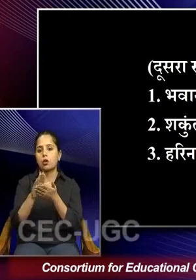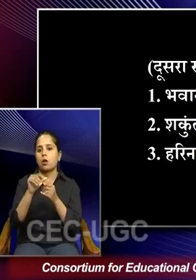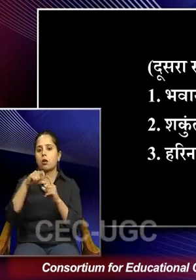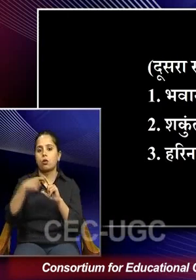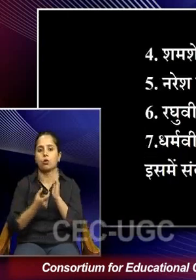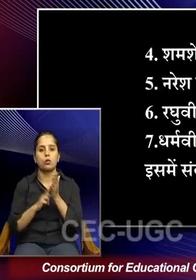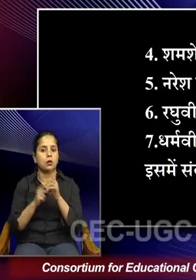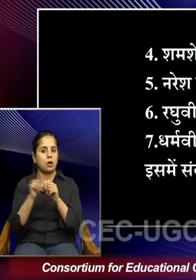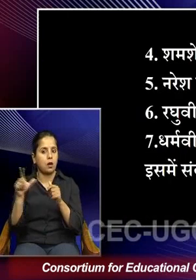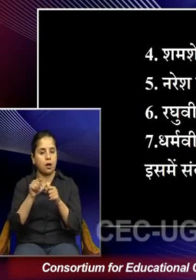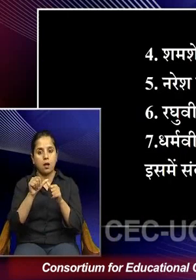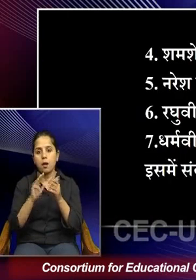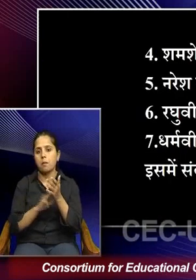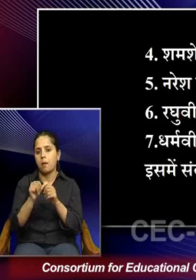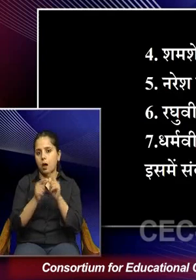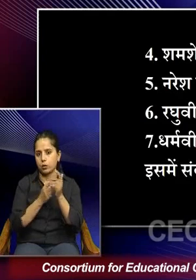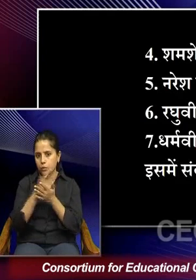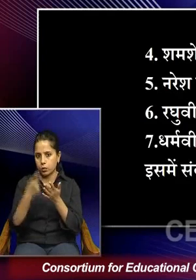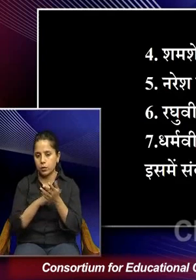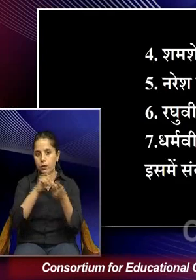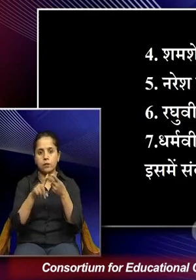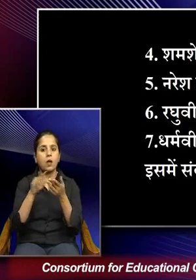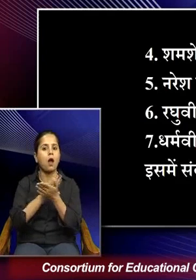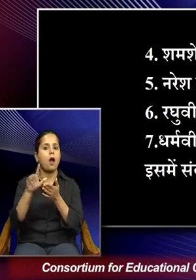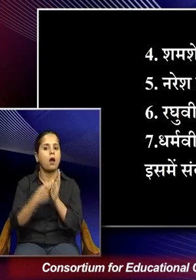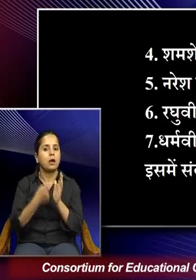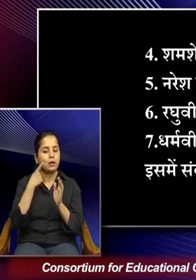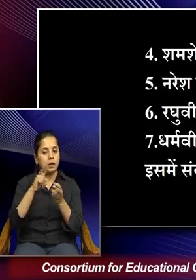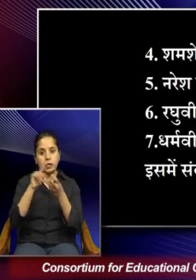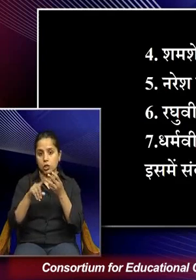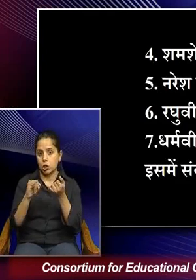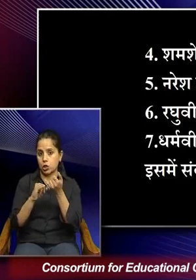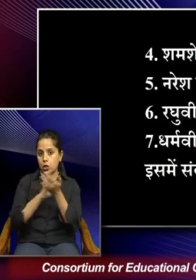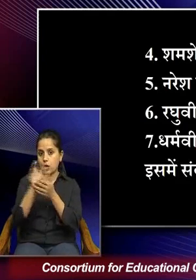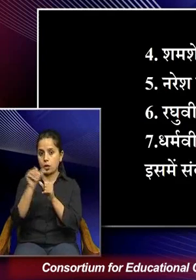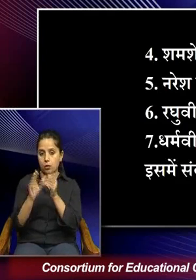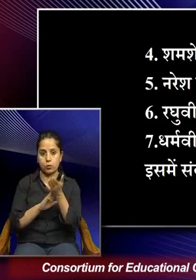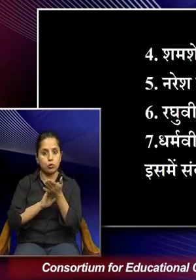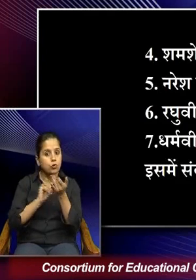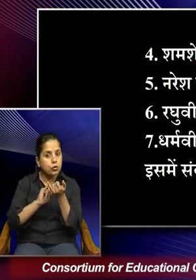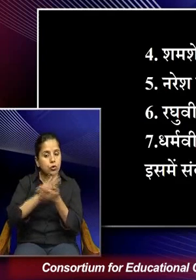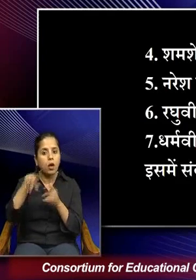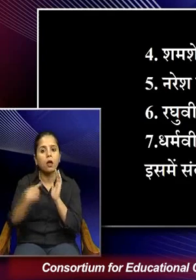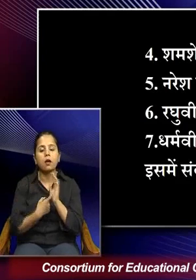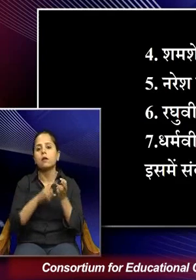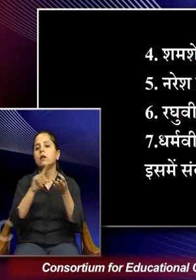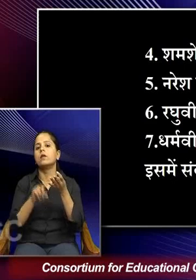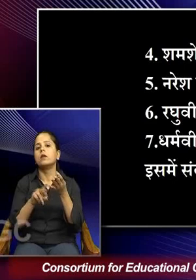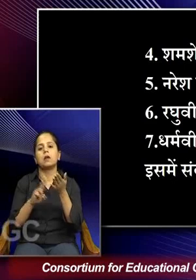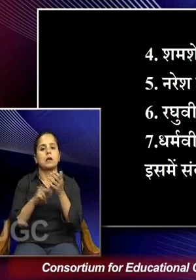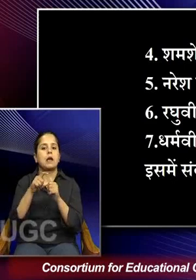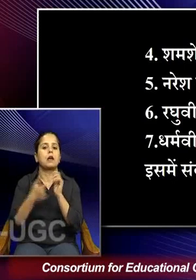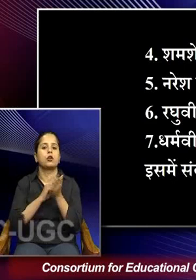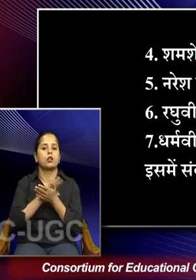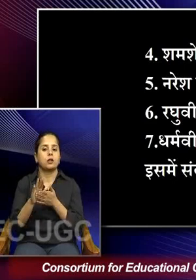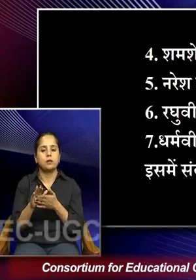हरि नारायण व्यास शमशेर बहादुर सिंह नरेश मेहता रघुवीर